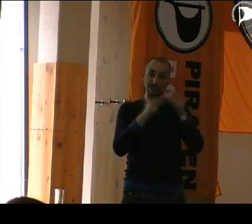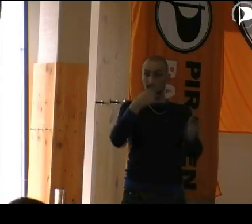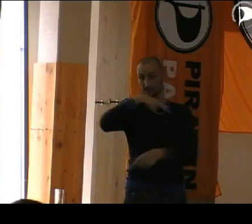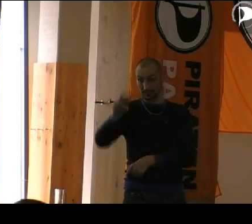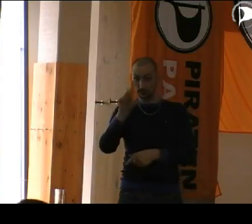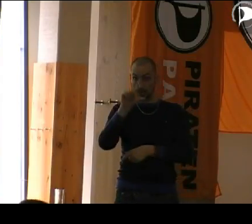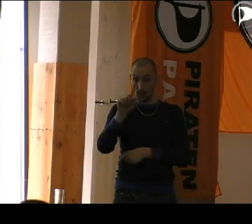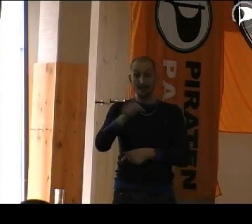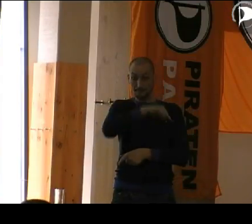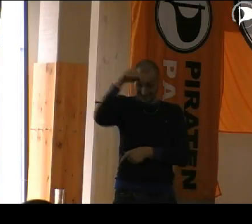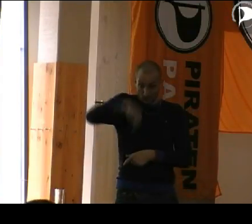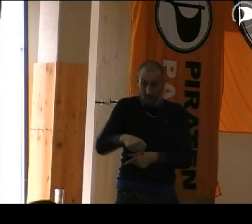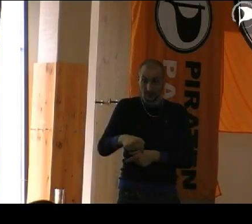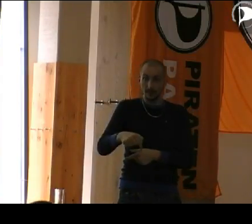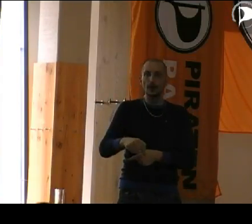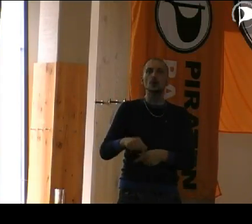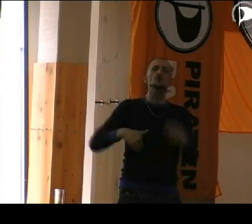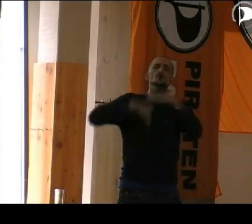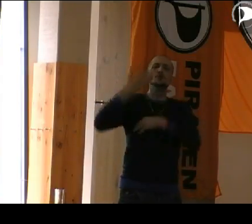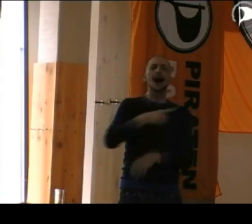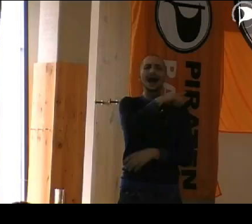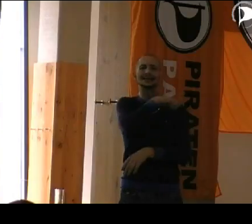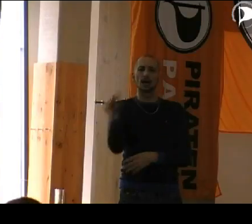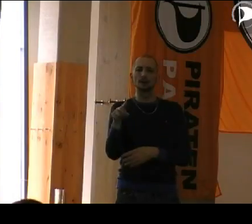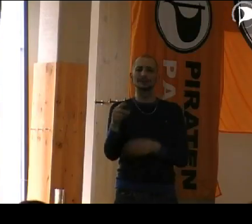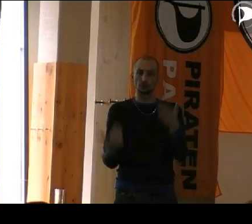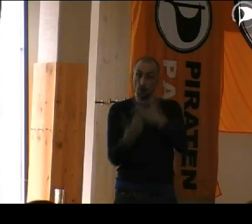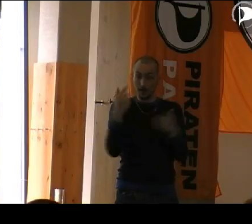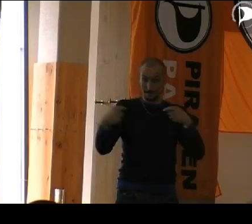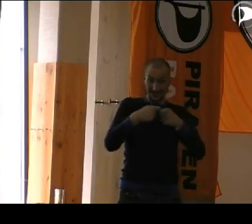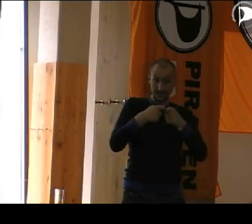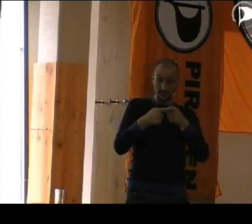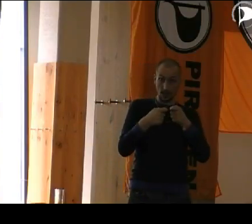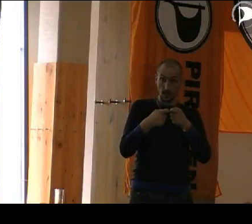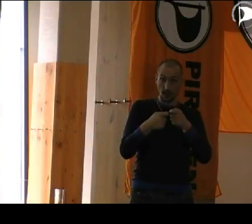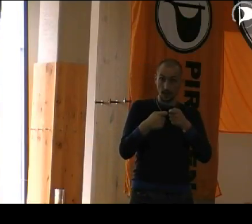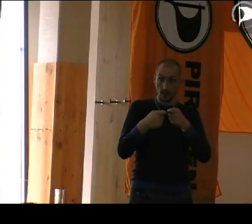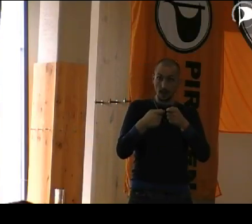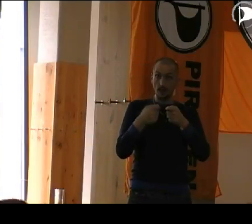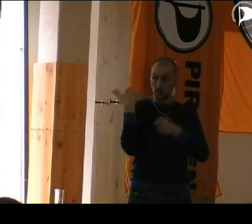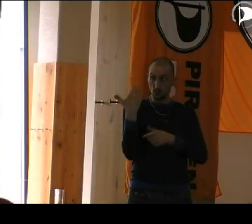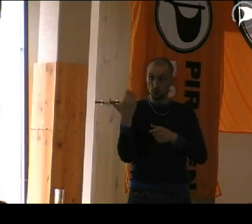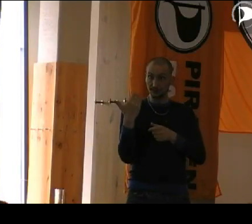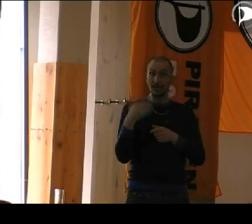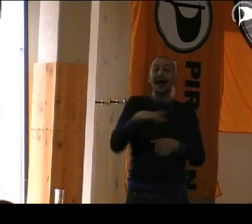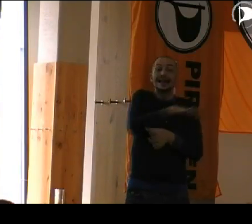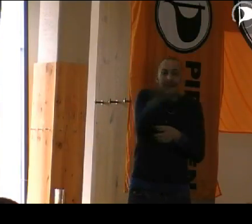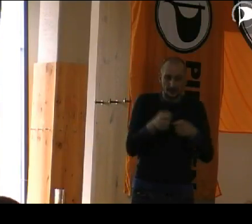konnten wir mehr als 1000 neue mitglieder begrüßen im land